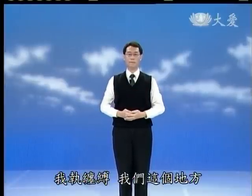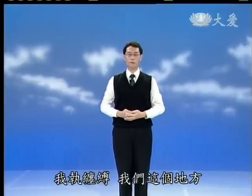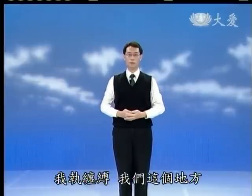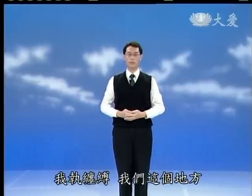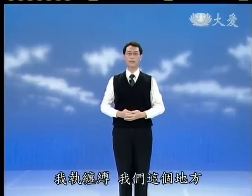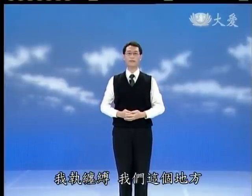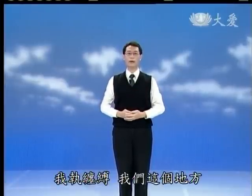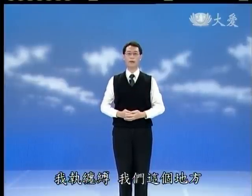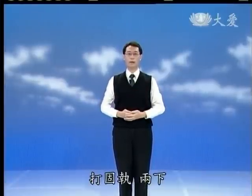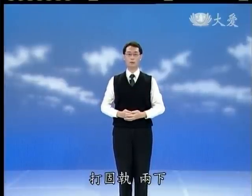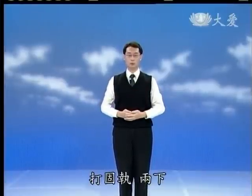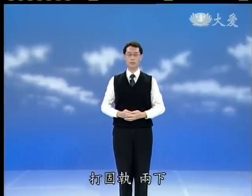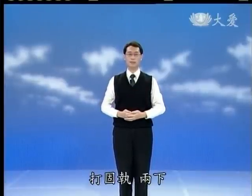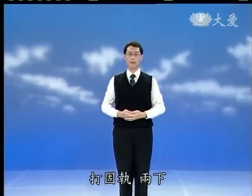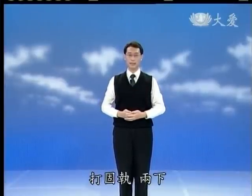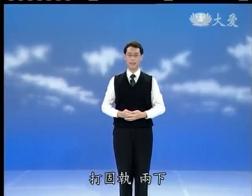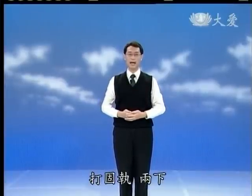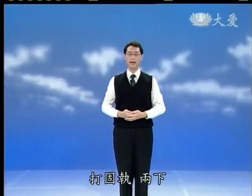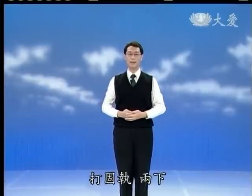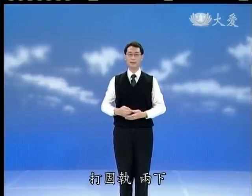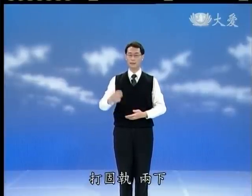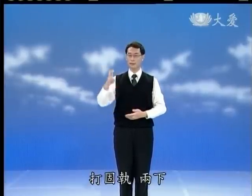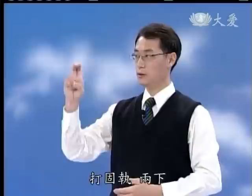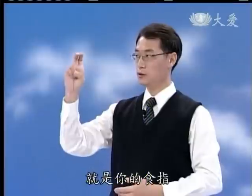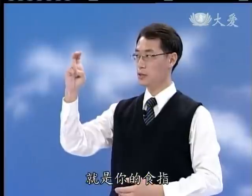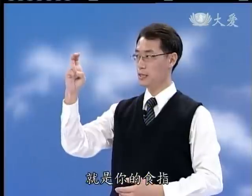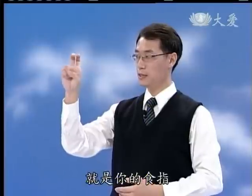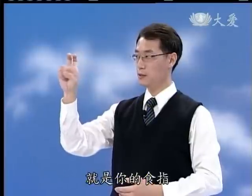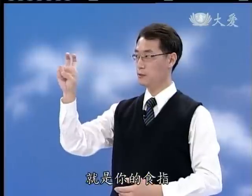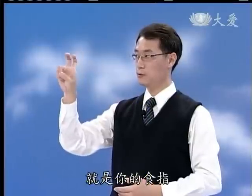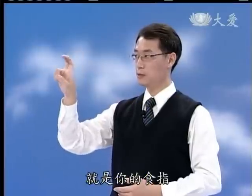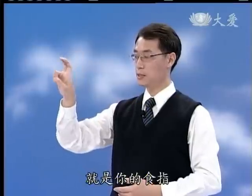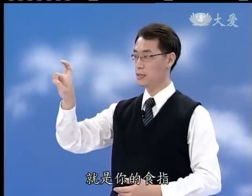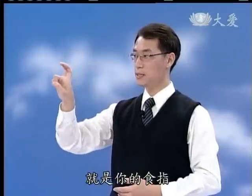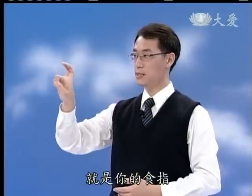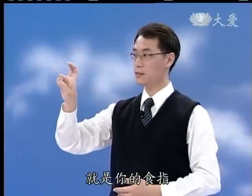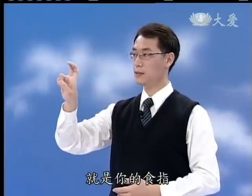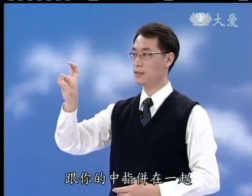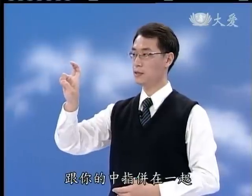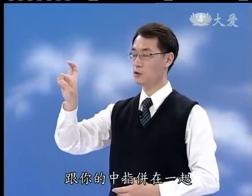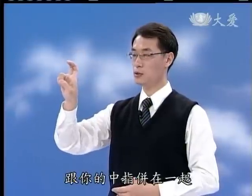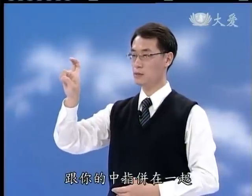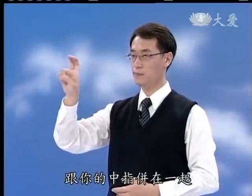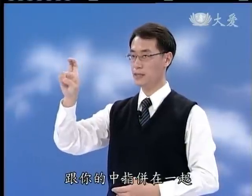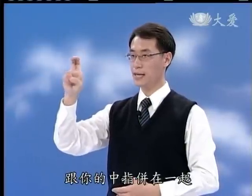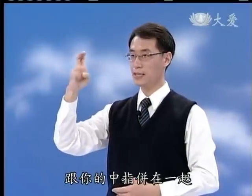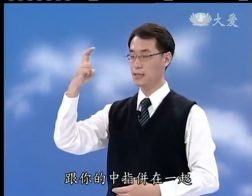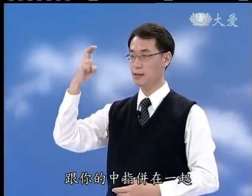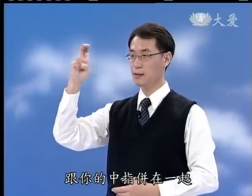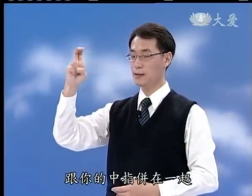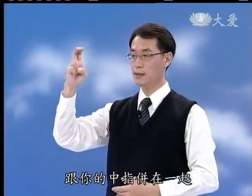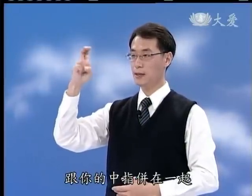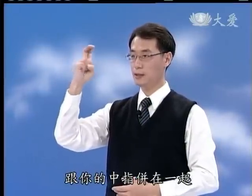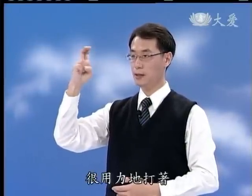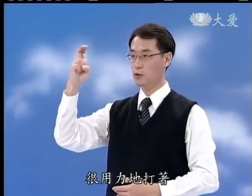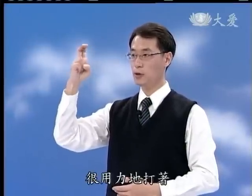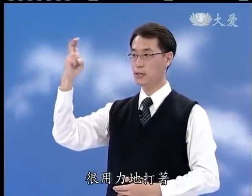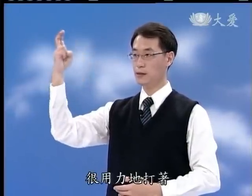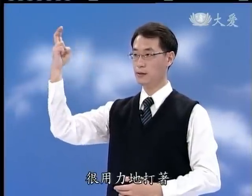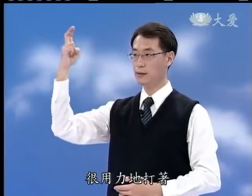缚，我们这个地方打固执两下，就是你的食指跟你的中指并在一起，很用力的